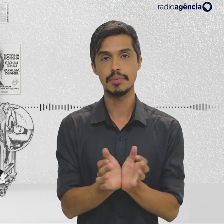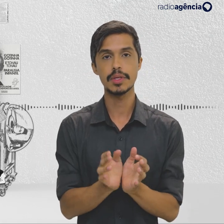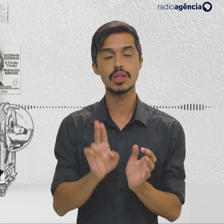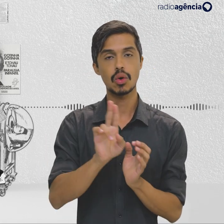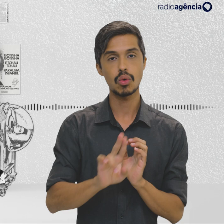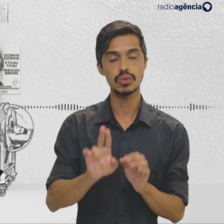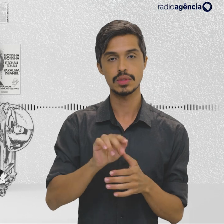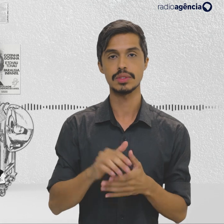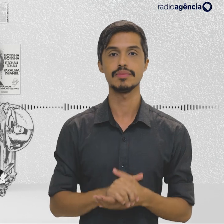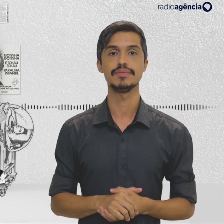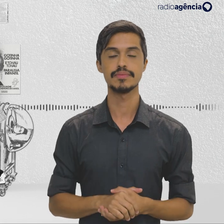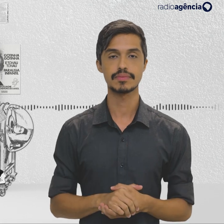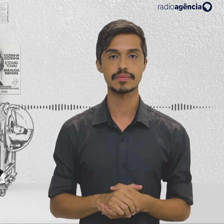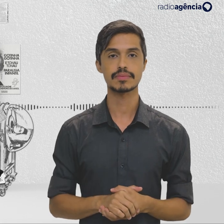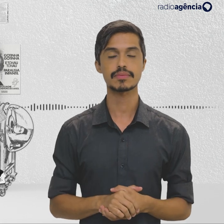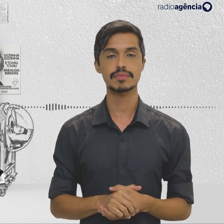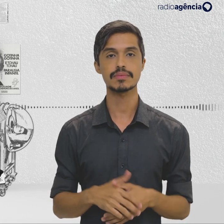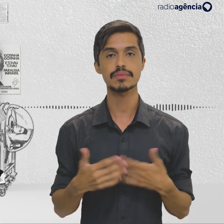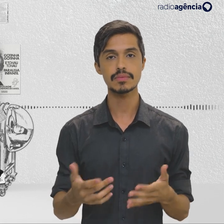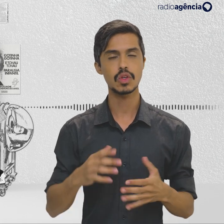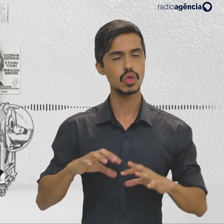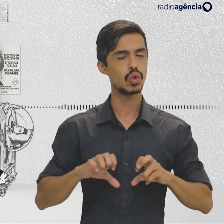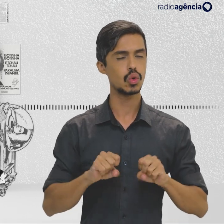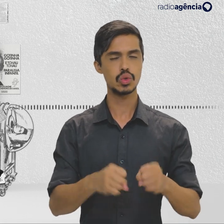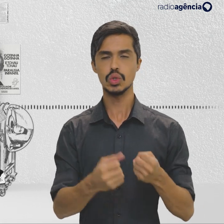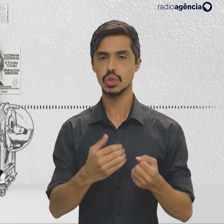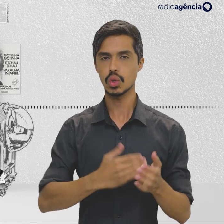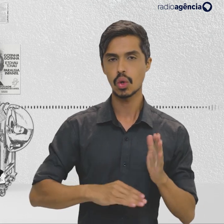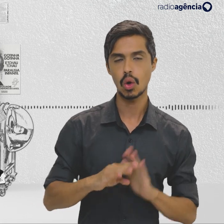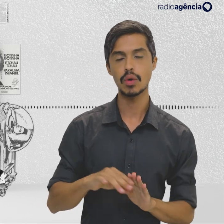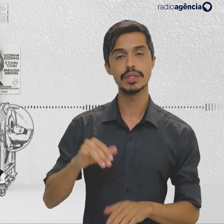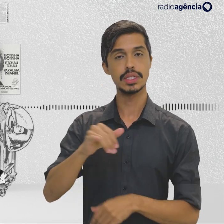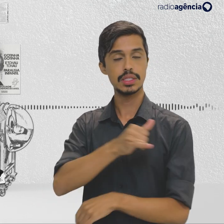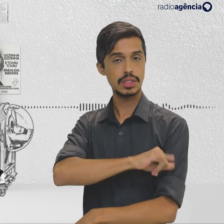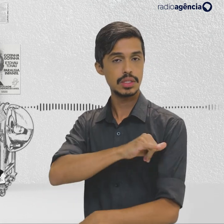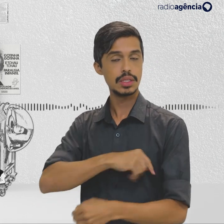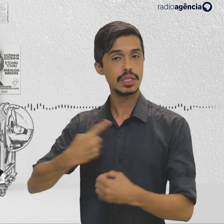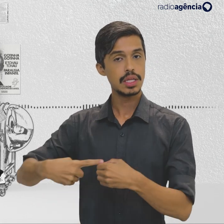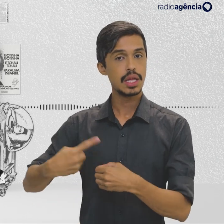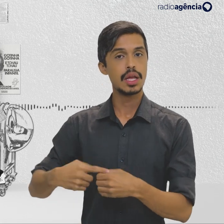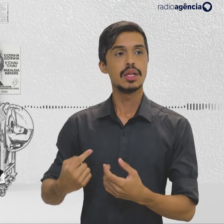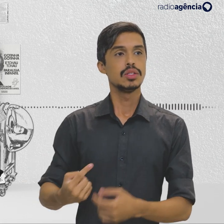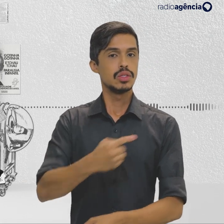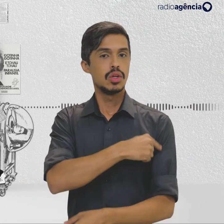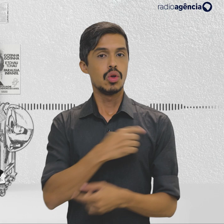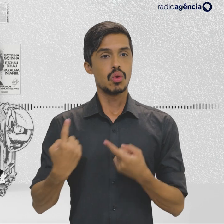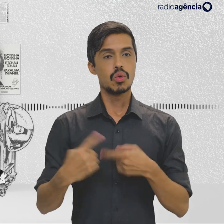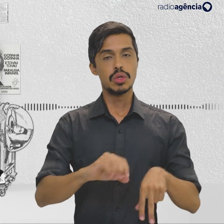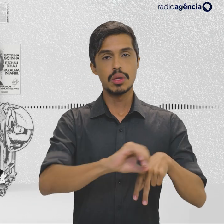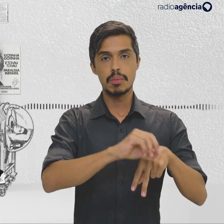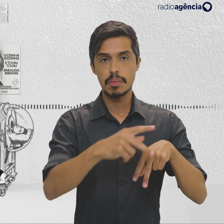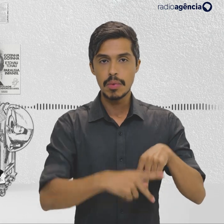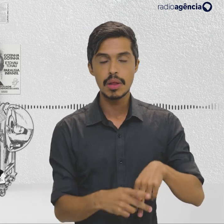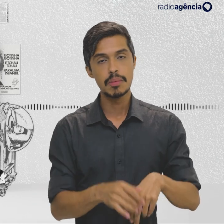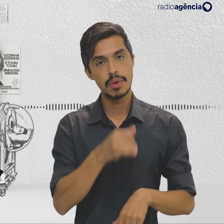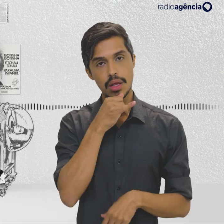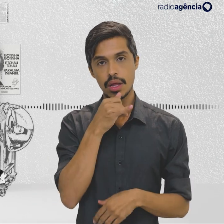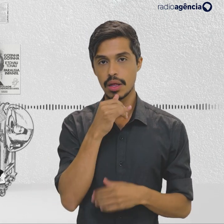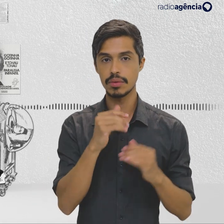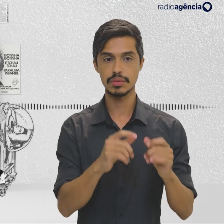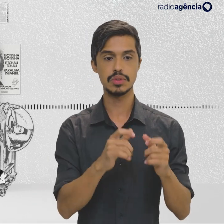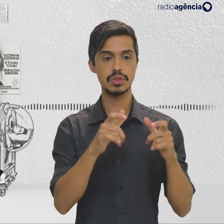equipes de saúde da família com todos esses esforços na Cidade do Rio de Janeiro a imunização contra poliomelite por